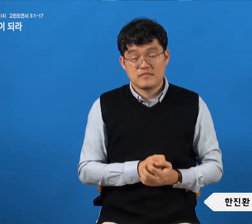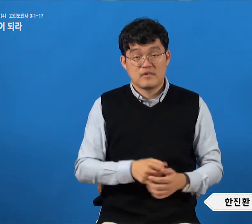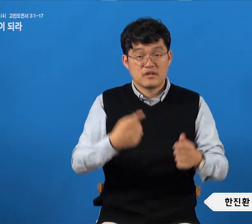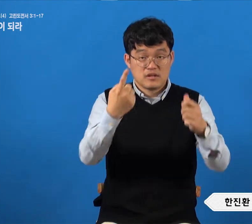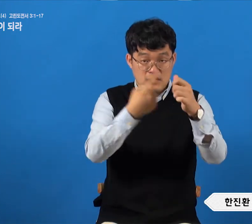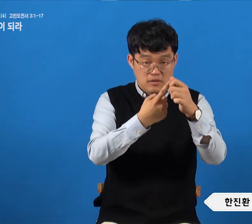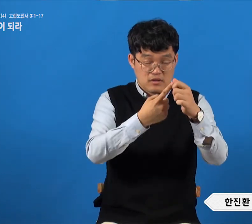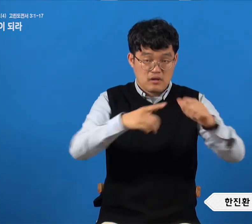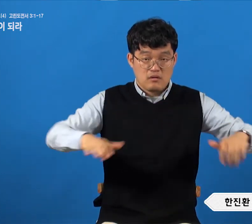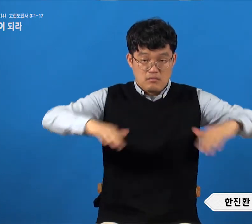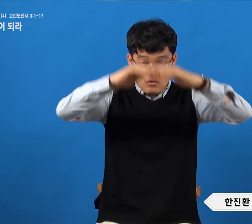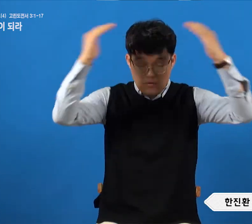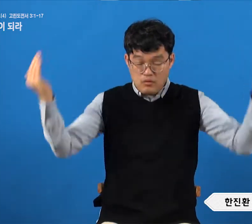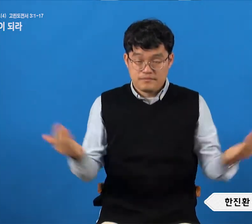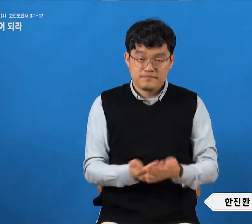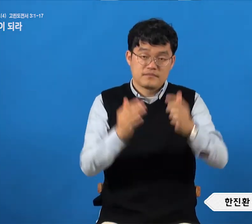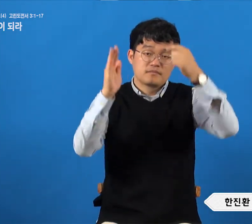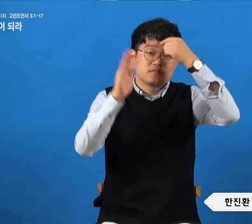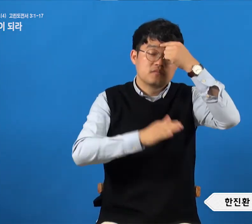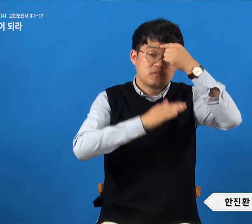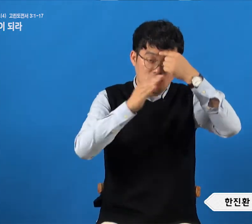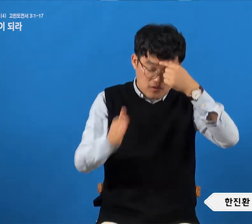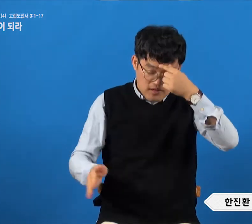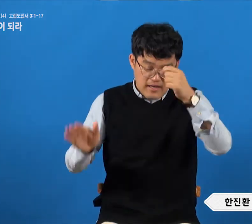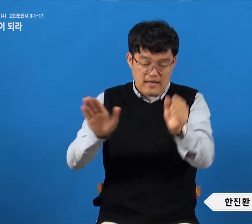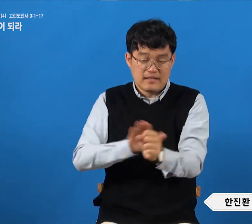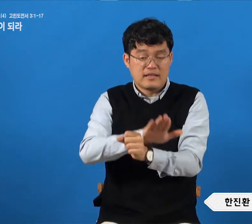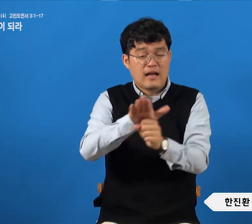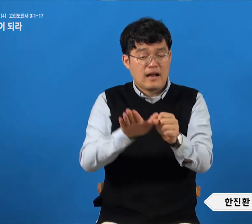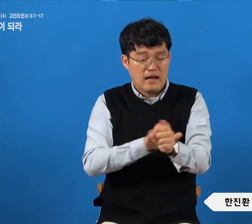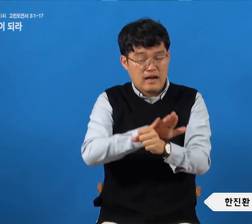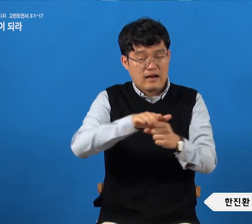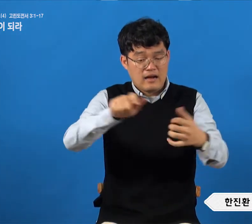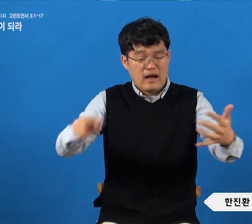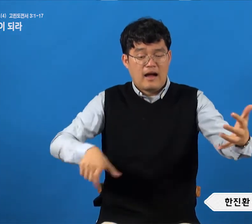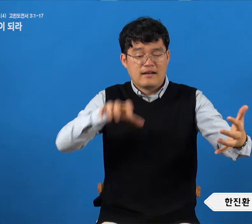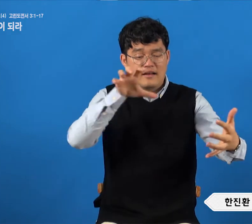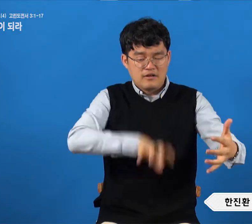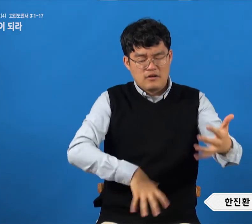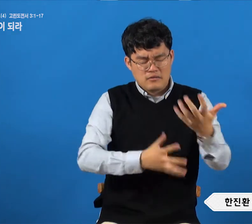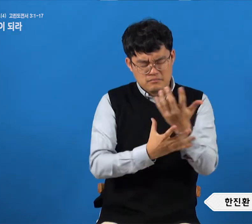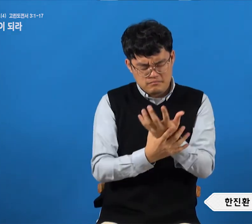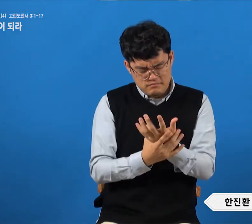첫째로는 온 성도들이 사랑의 용광로 속에 녹아져야 됩니다.